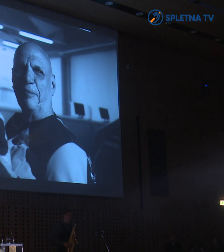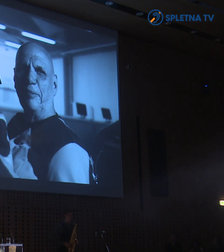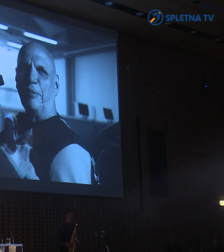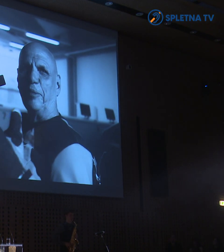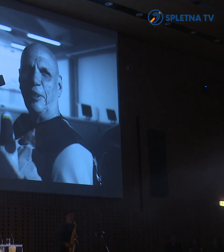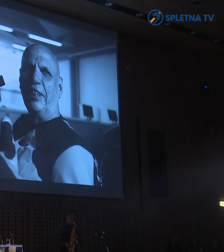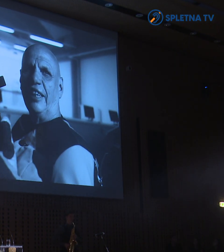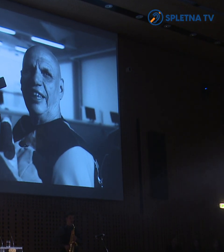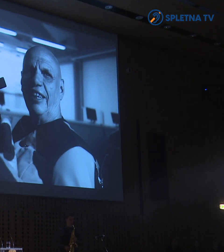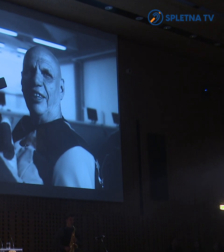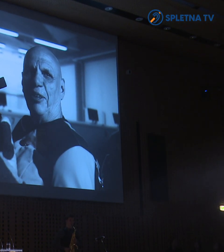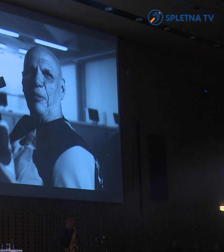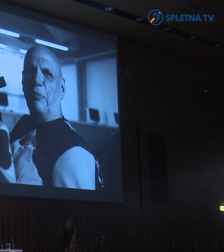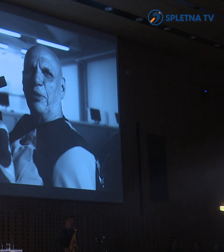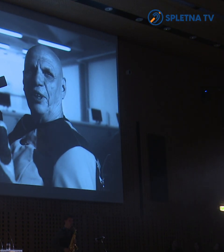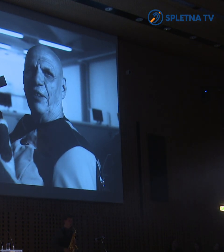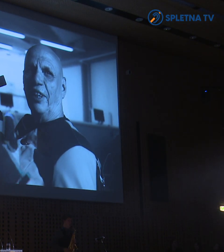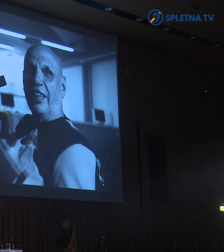spominu.